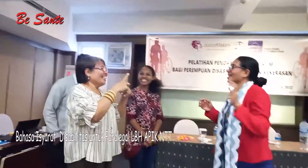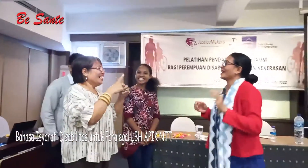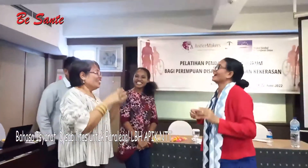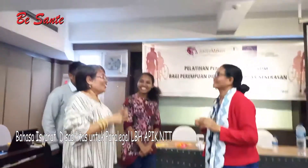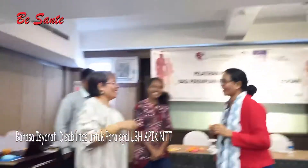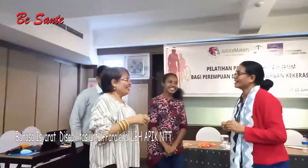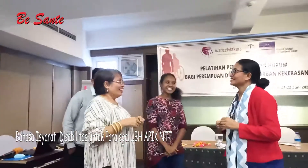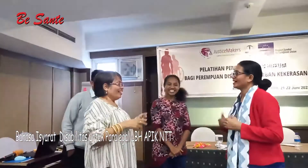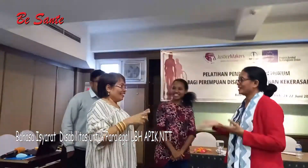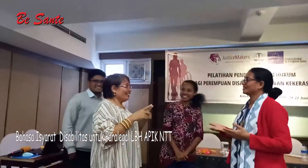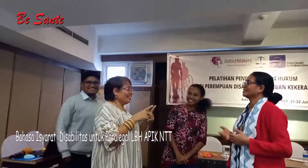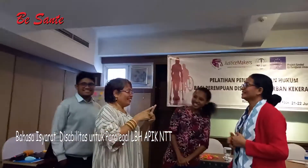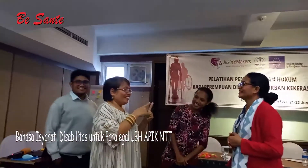Bingung kan? Namanya sendiri bingung kan?